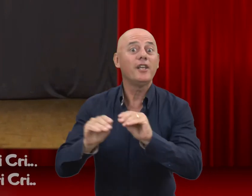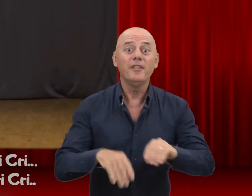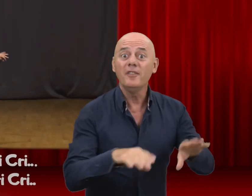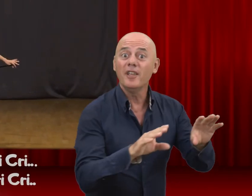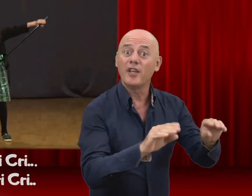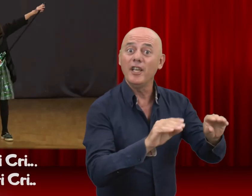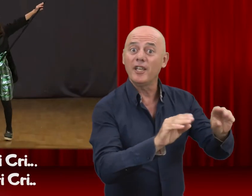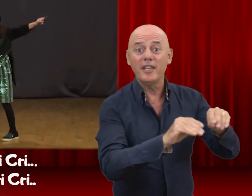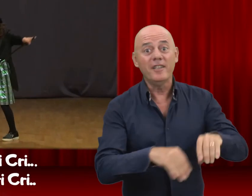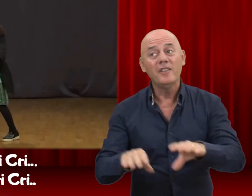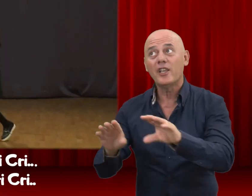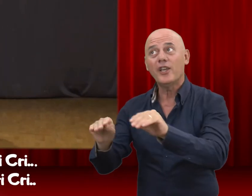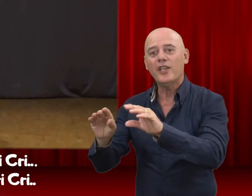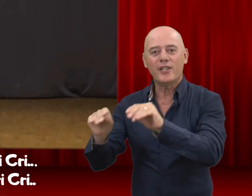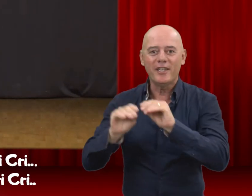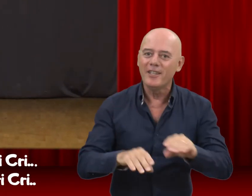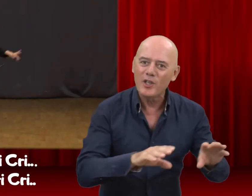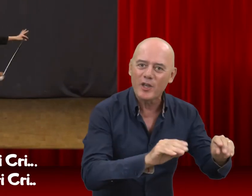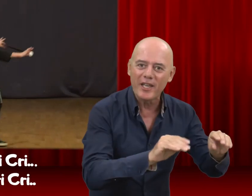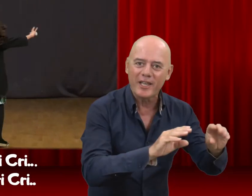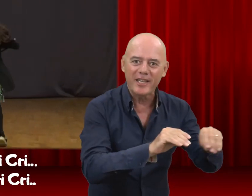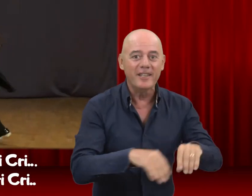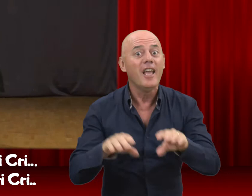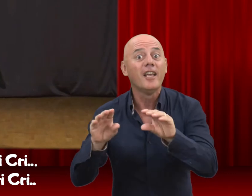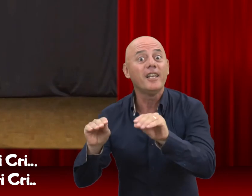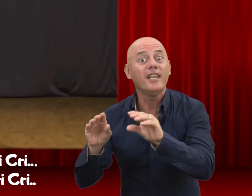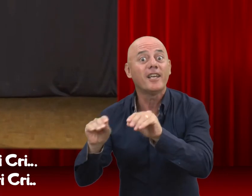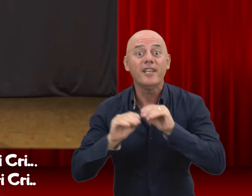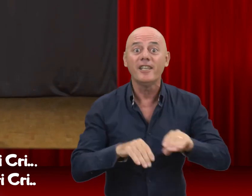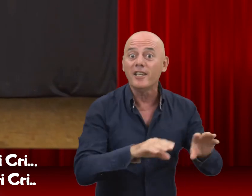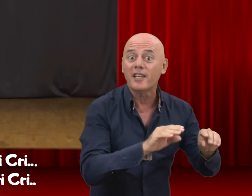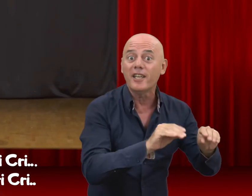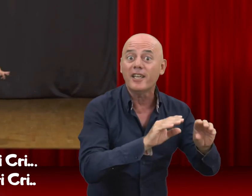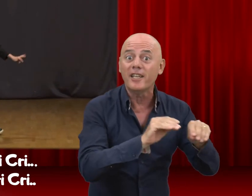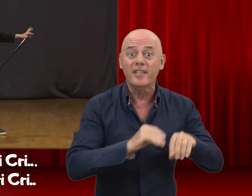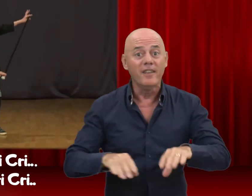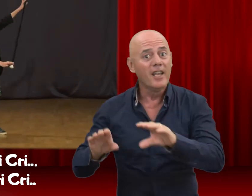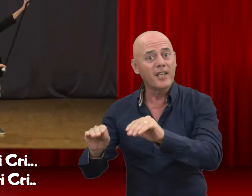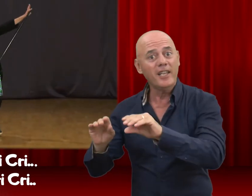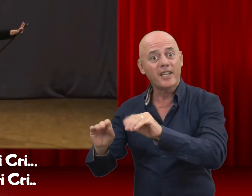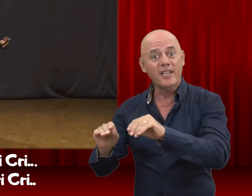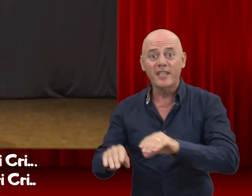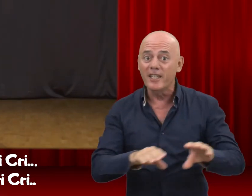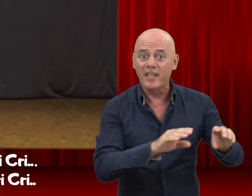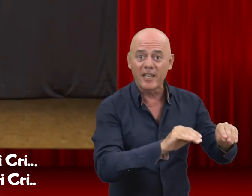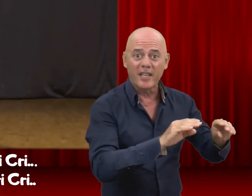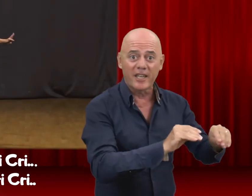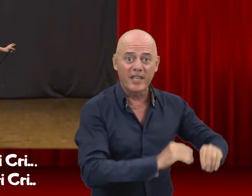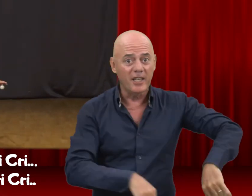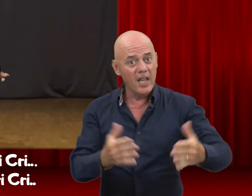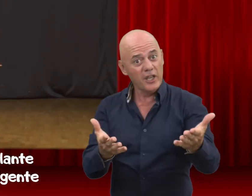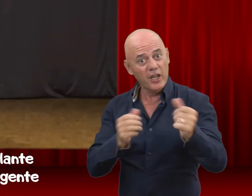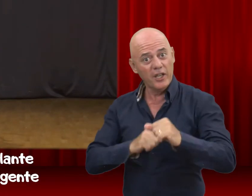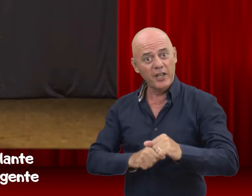Cri cri cri cri cri cri cri cri cri cri cri cri cri cri cri